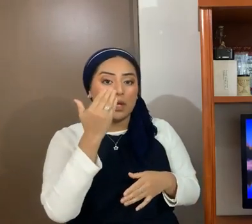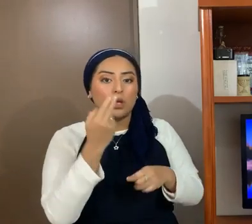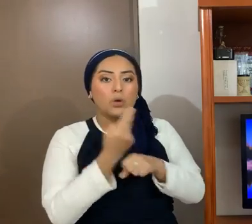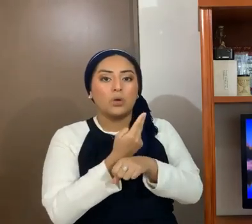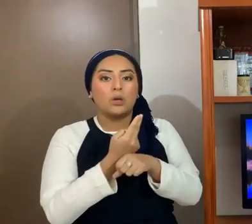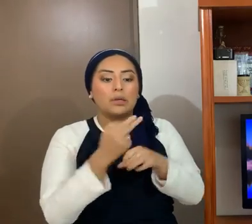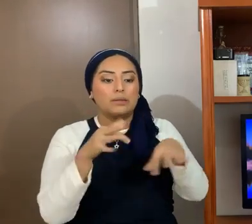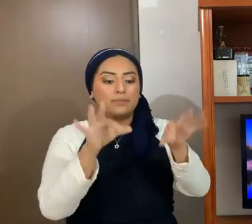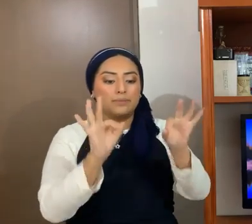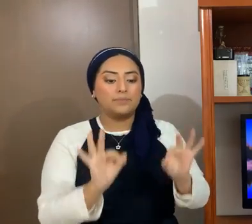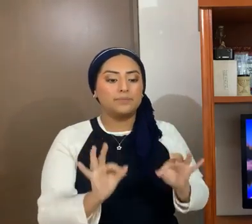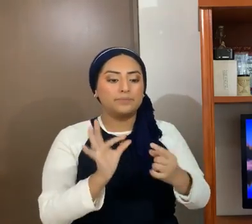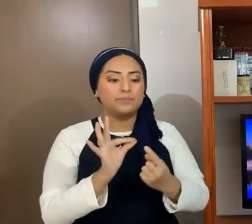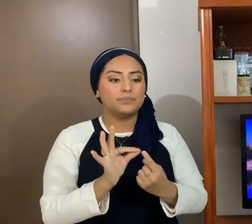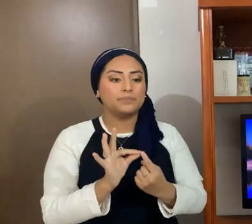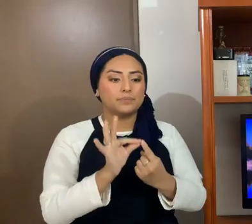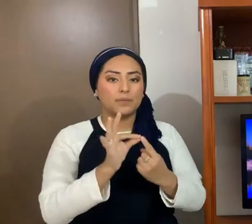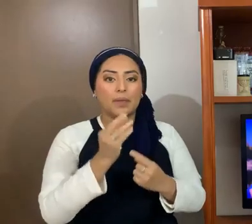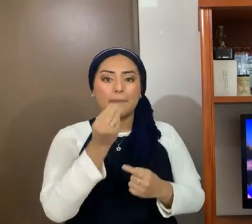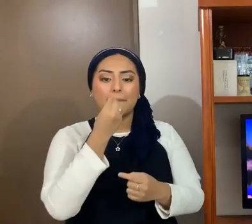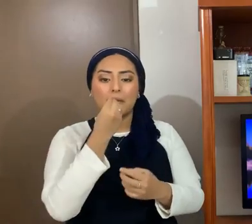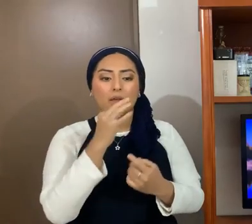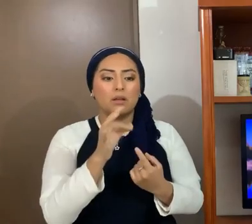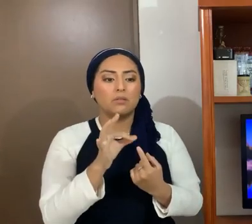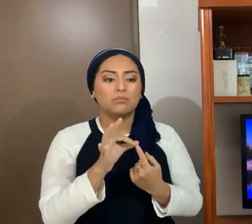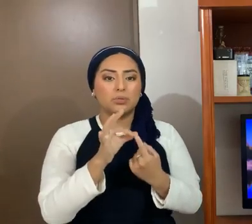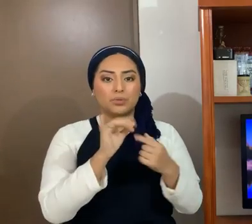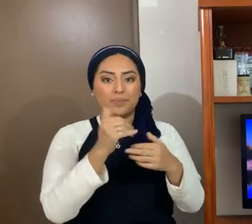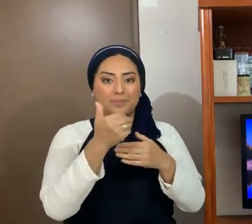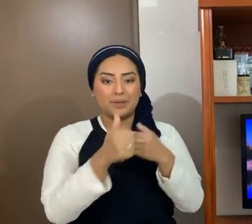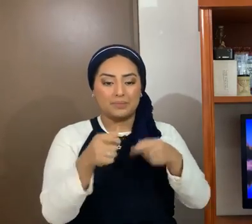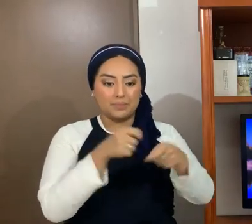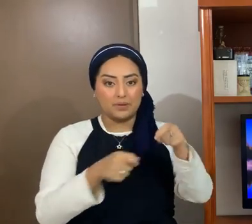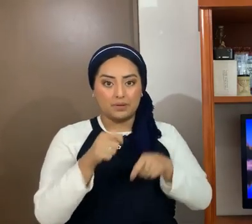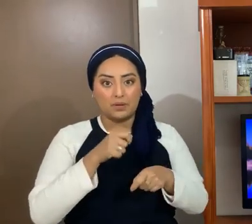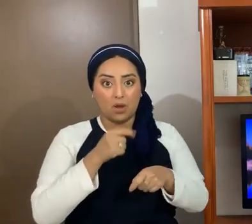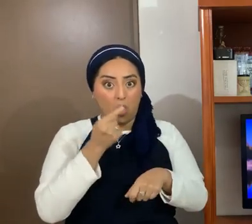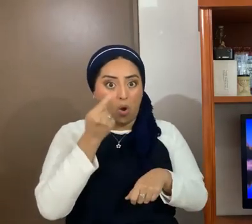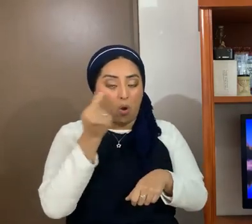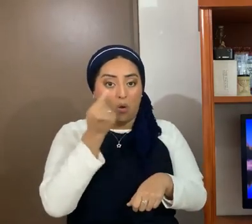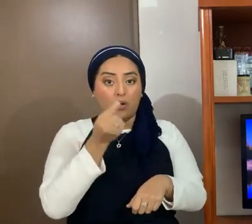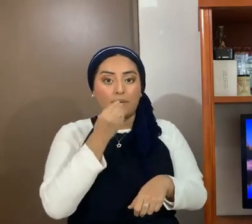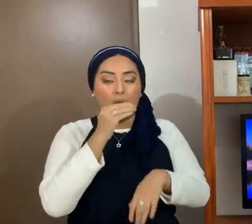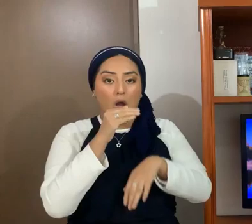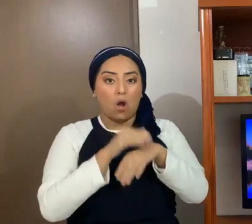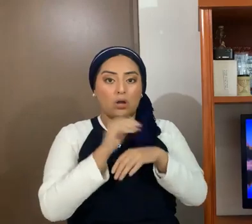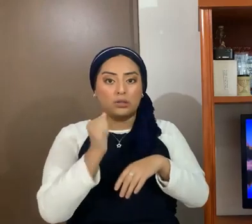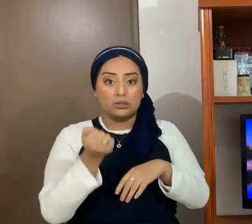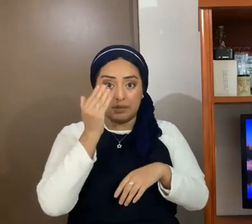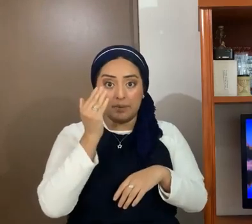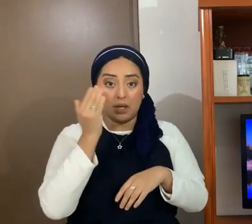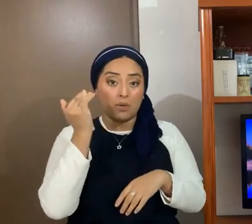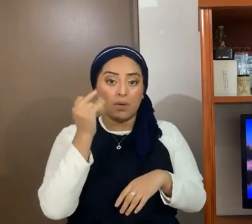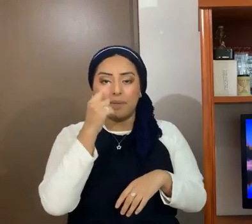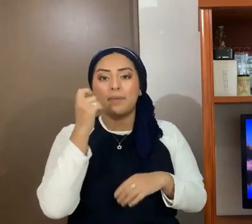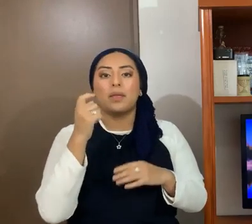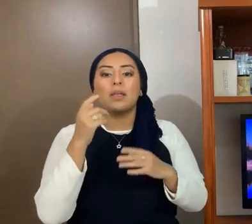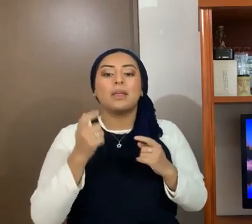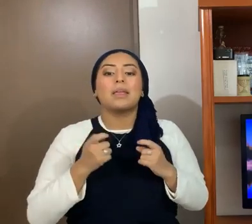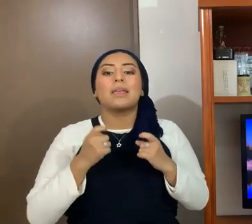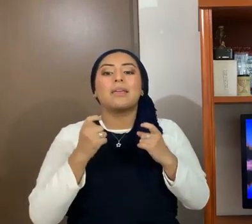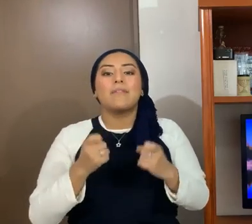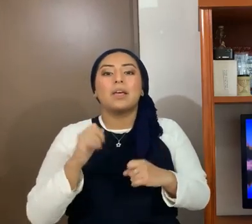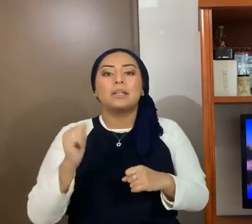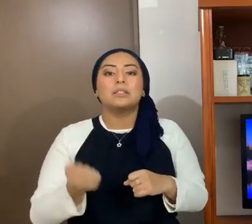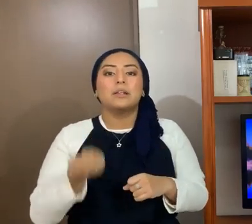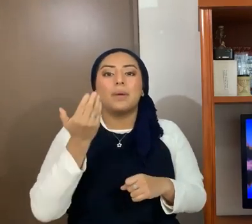un mantel, haces una comida especial, como el pan de Shabbat. Ese pan solamente lo comemos en Shabbat, porque es darle al